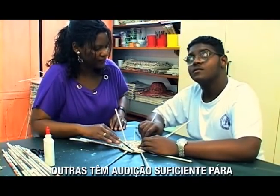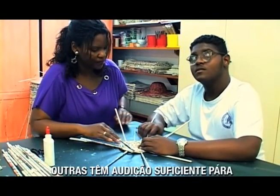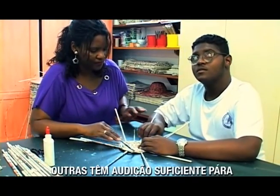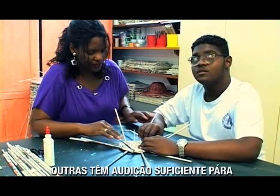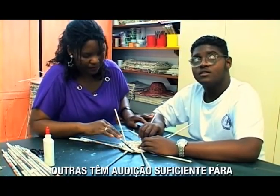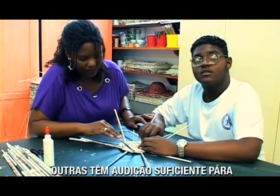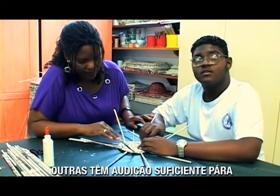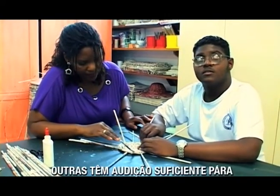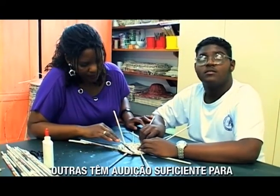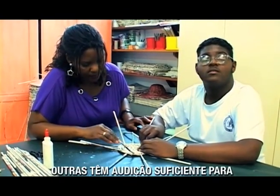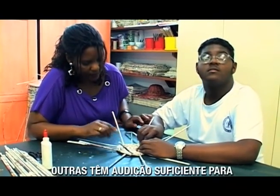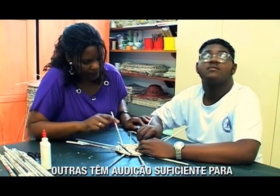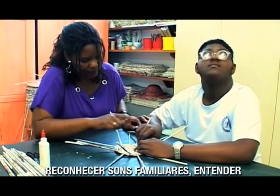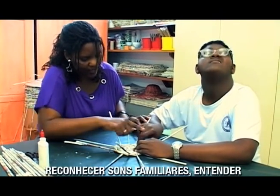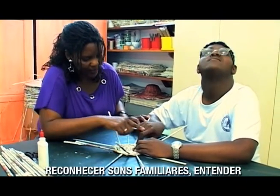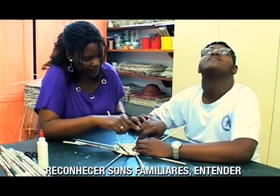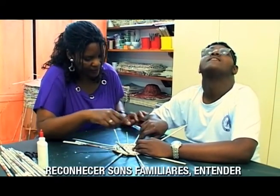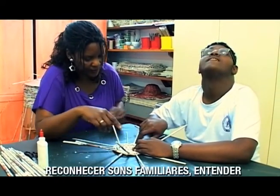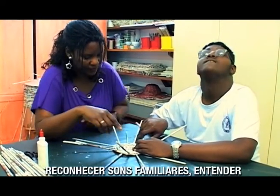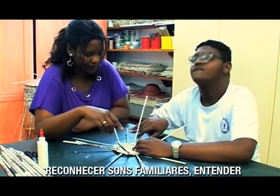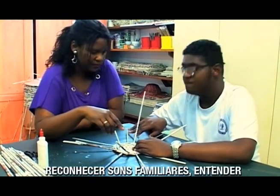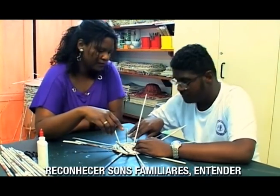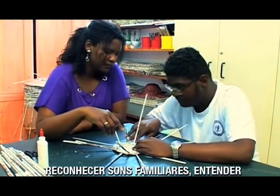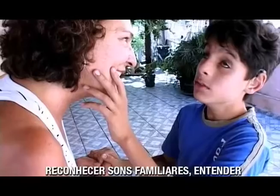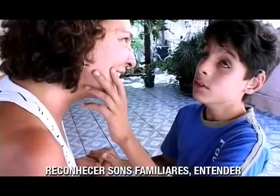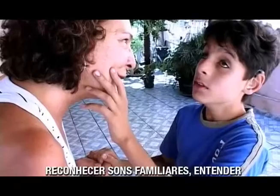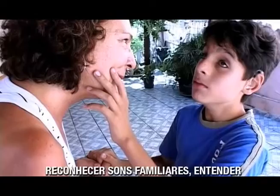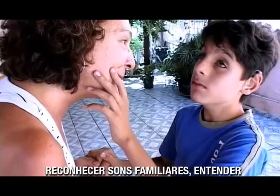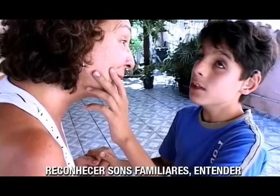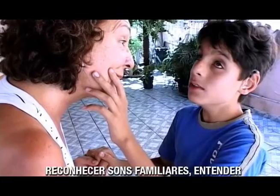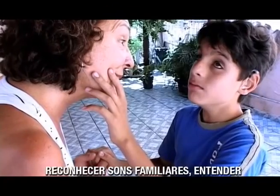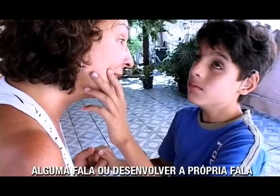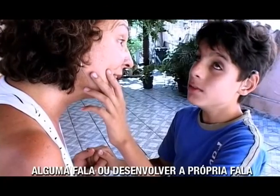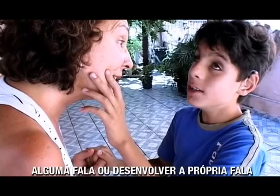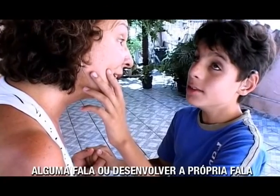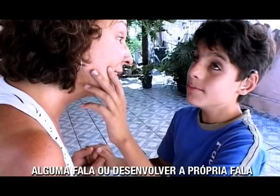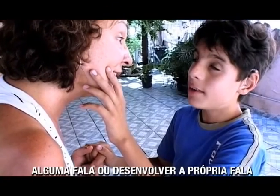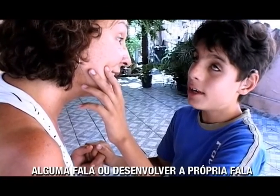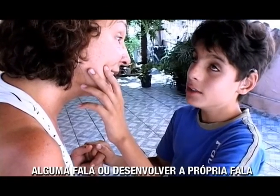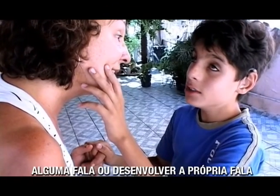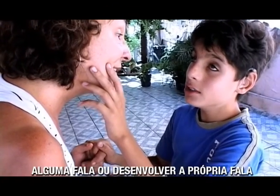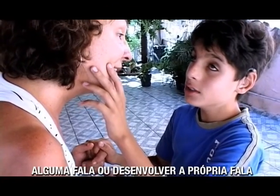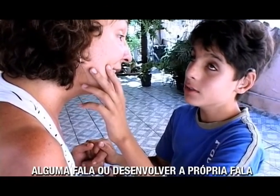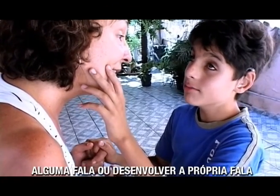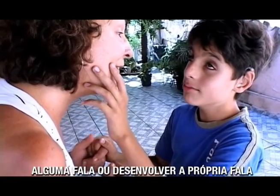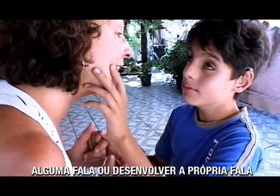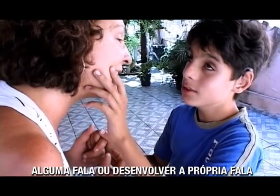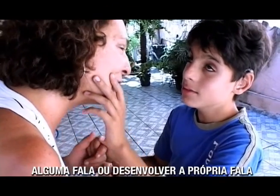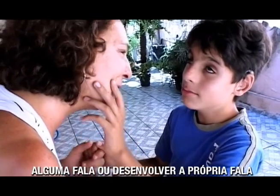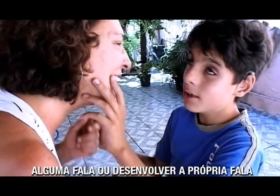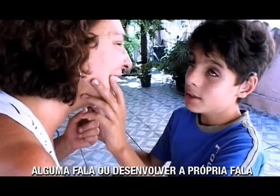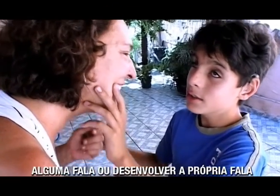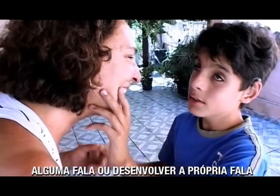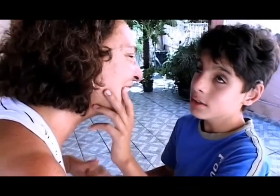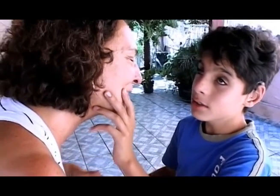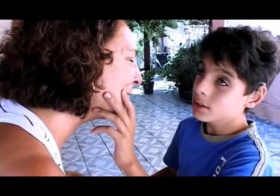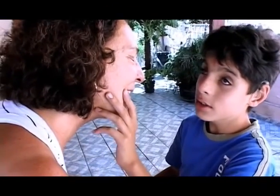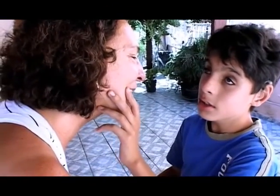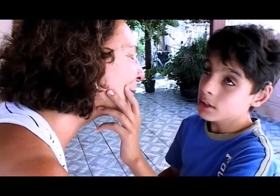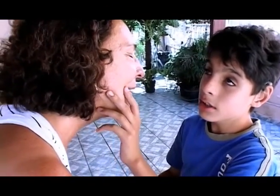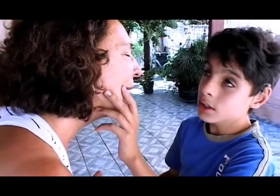Outras têm audição suficiente para reconhecer sons familiares, entender alguma fala ou desenvolver a própria